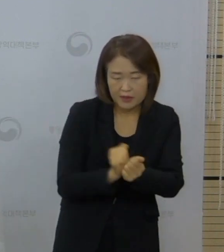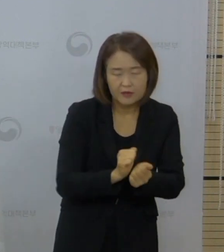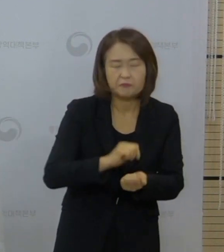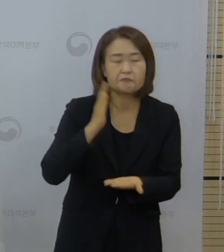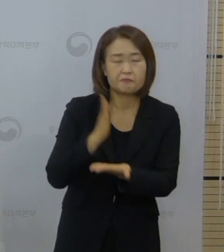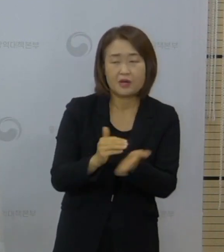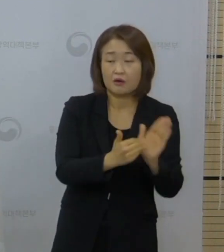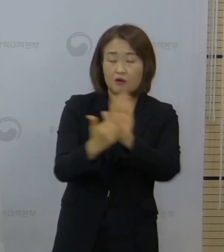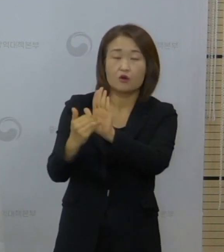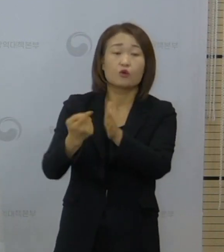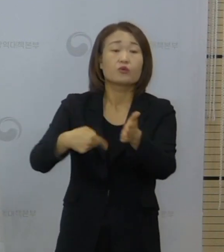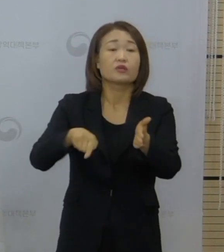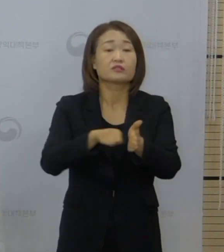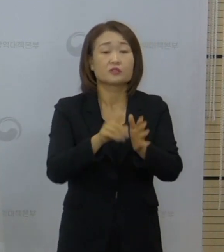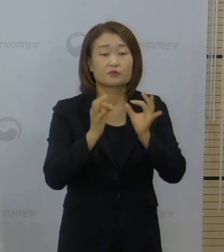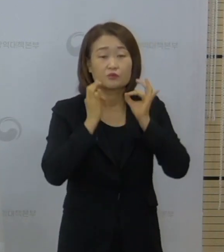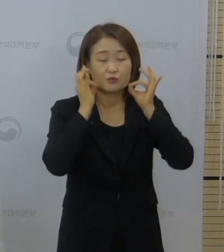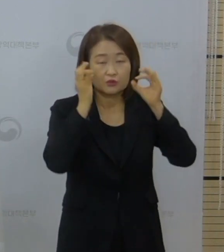기울여 오고 있습니다.